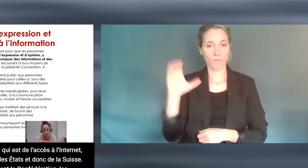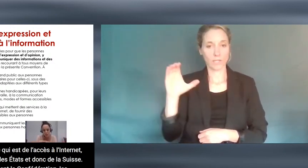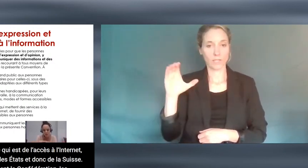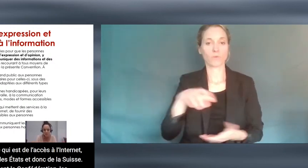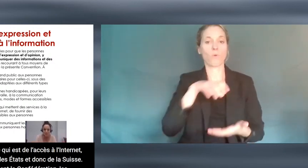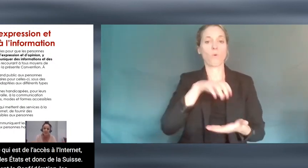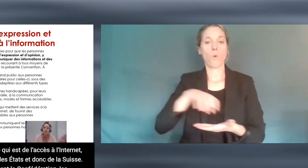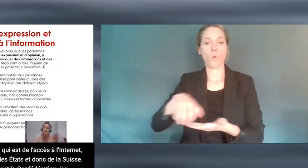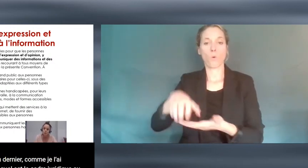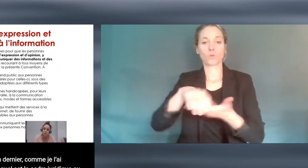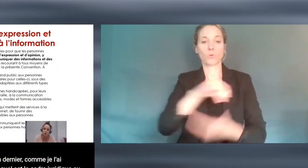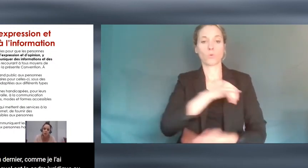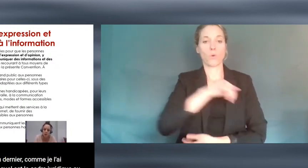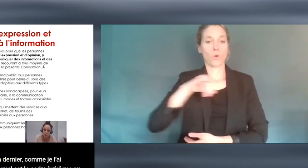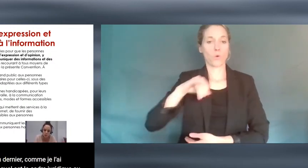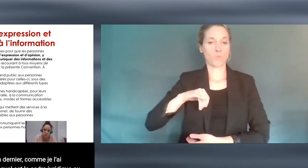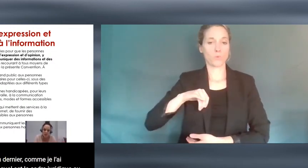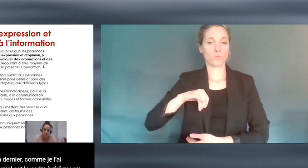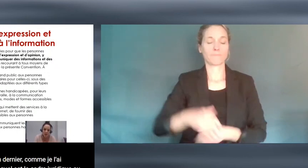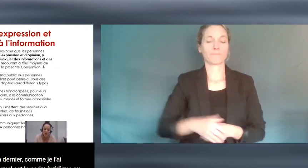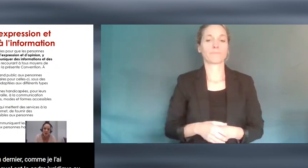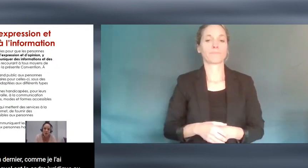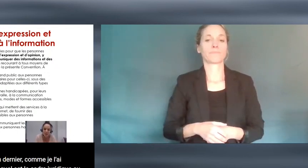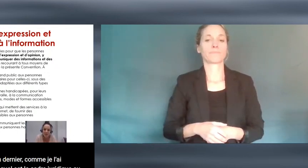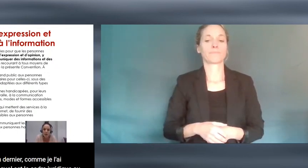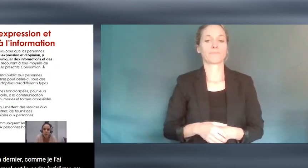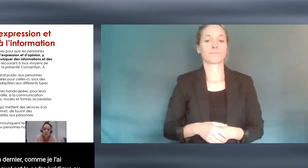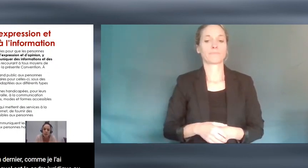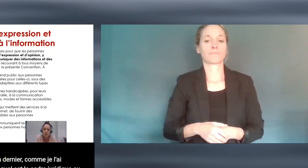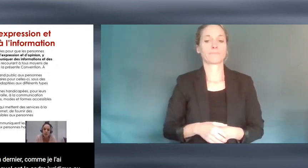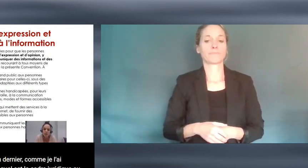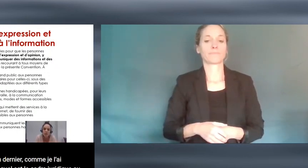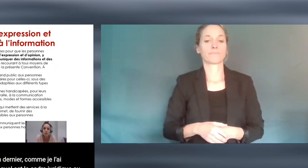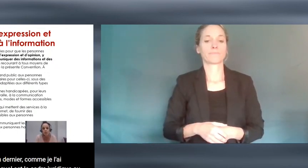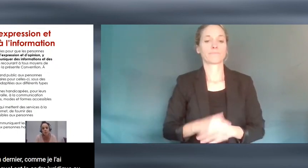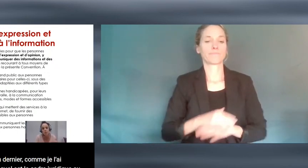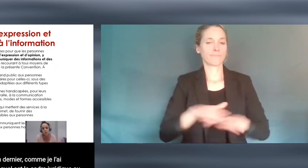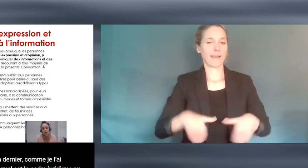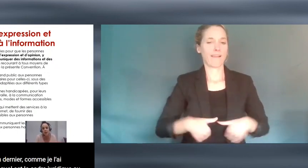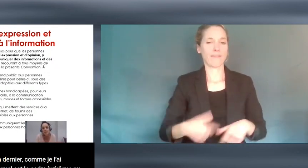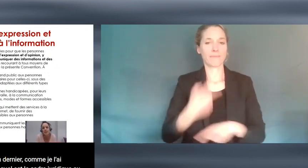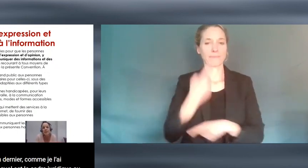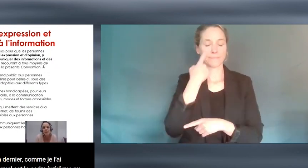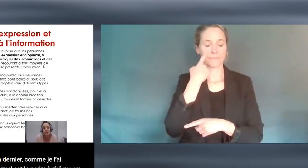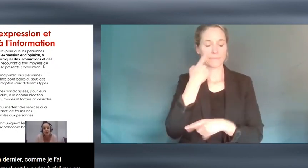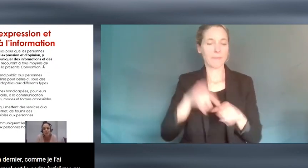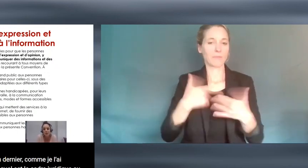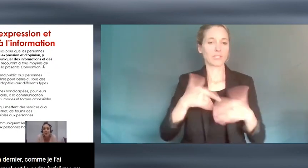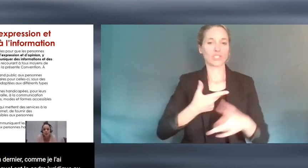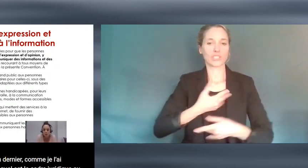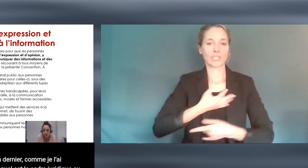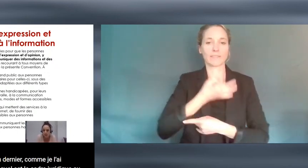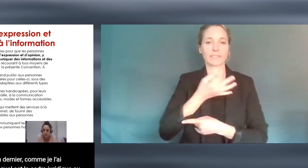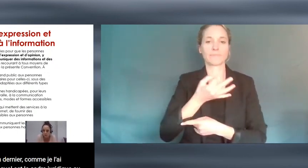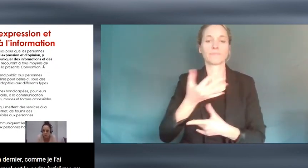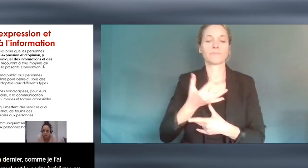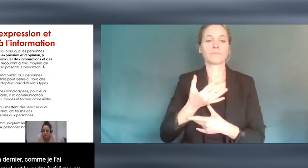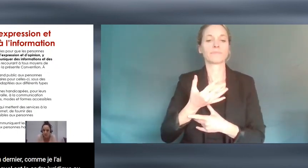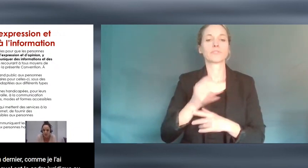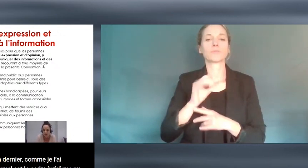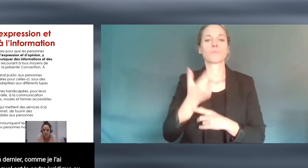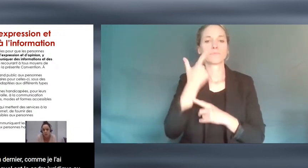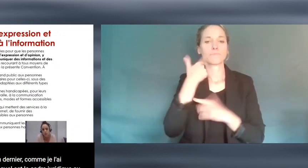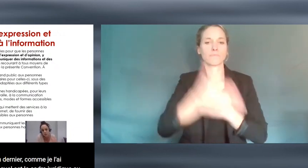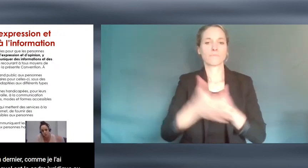les communes. Et c'est sur ce point que nous allons revenir en dernier, comme je l'ai annoncé, une fois que nous aurons regardé quel est le cadre